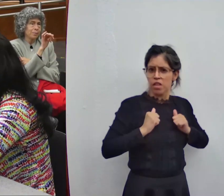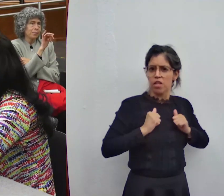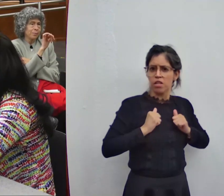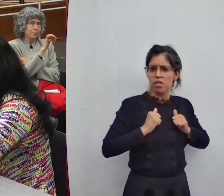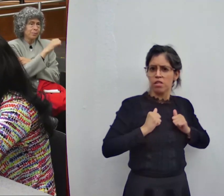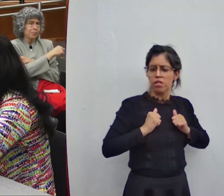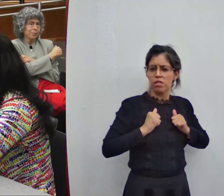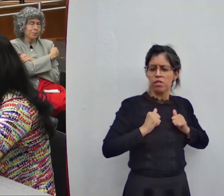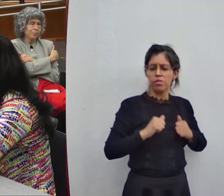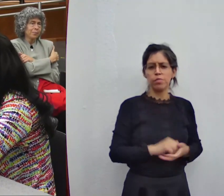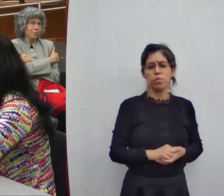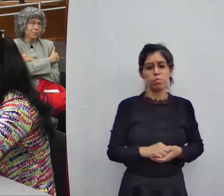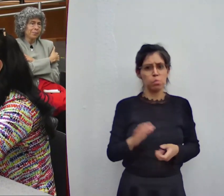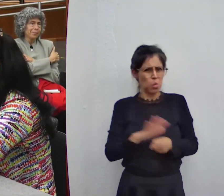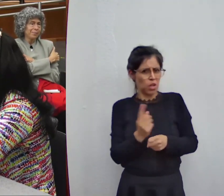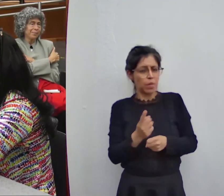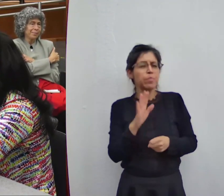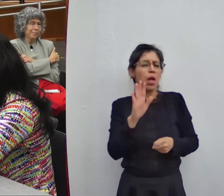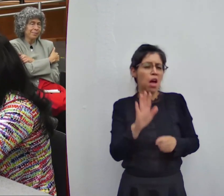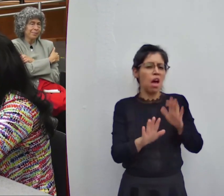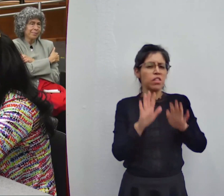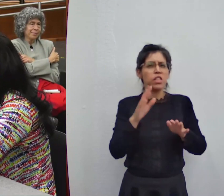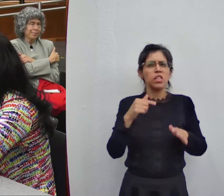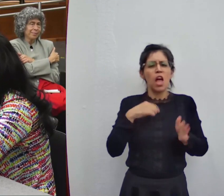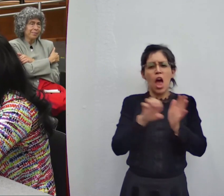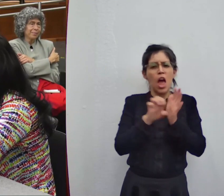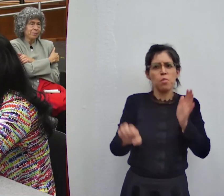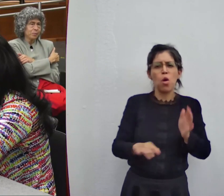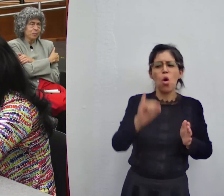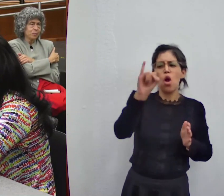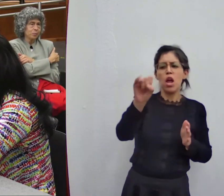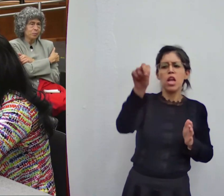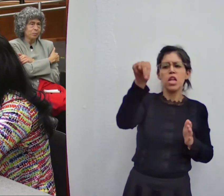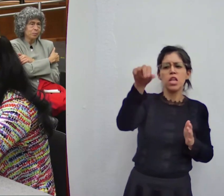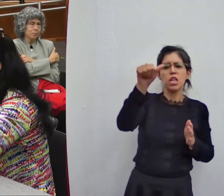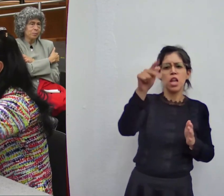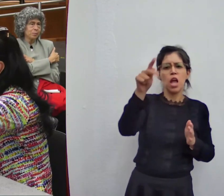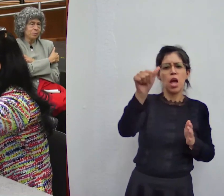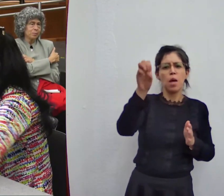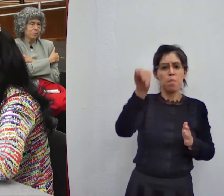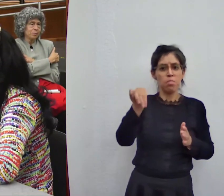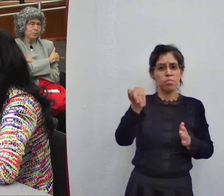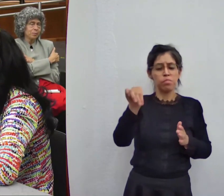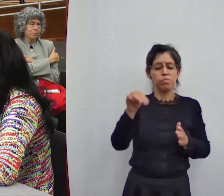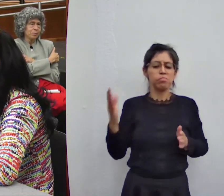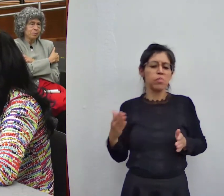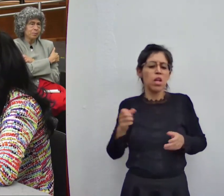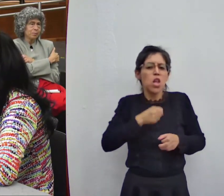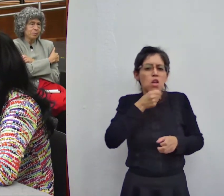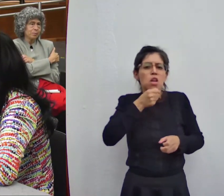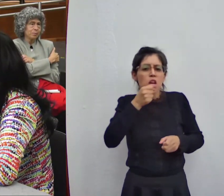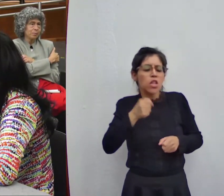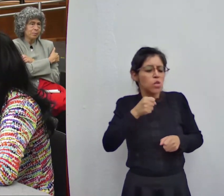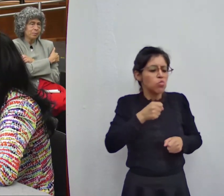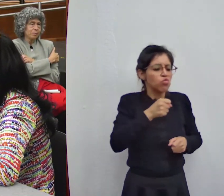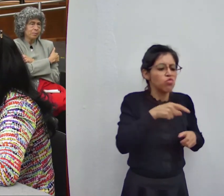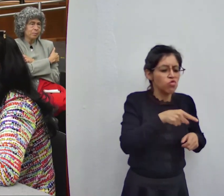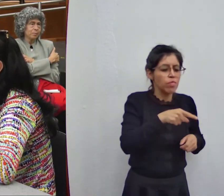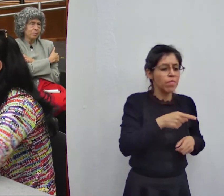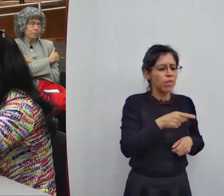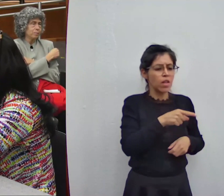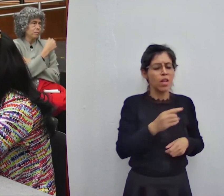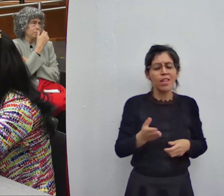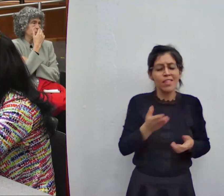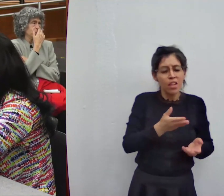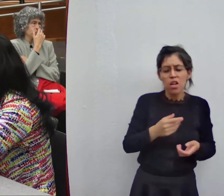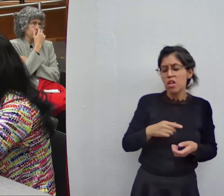solución, porque luego llegan, por ejemplo, me tocó ver en el INAPAM y en varios lugares que les dicen, no, es que tienen que hacer cita por internet. La